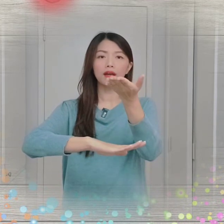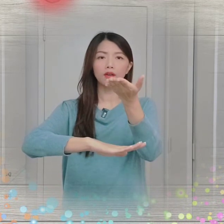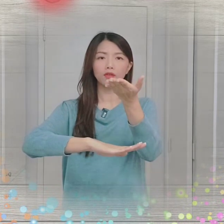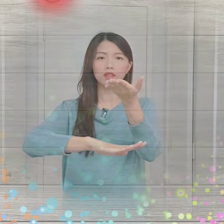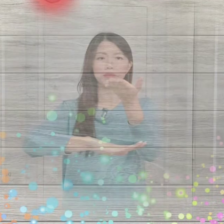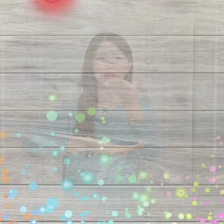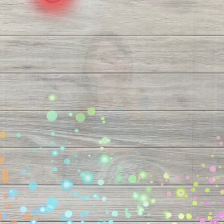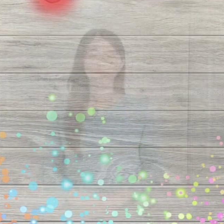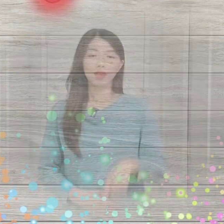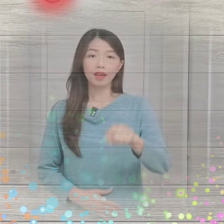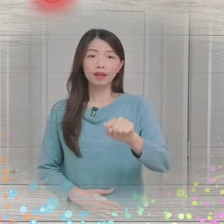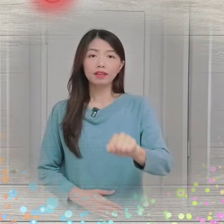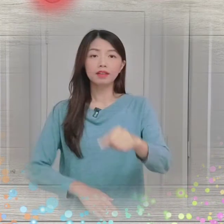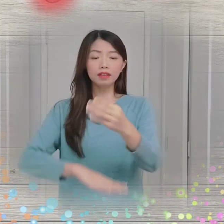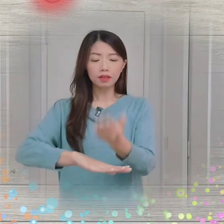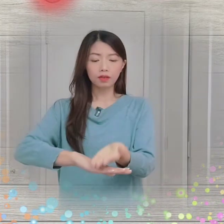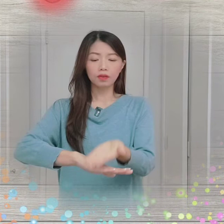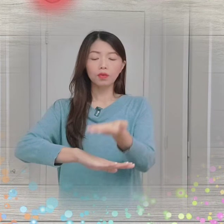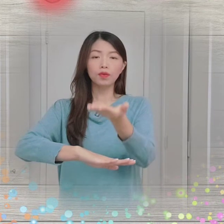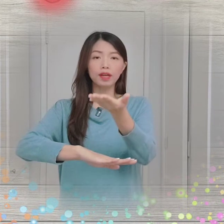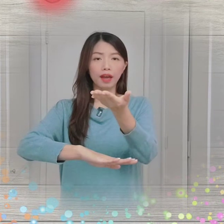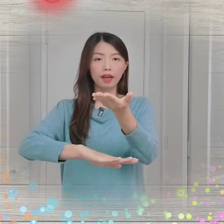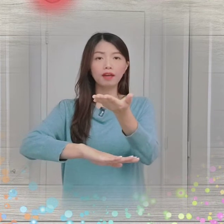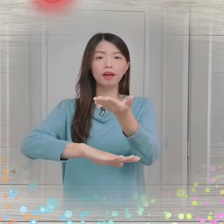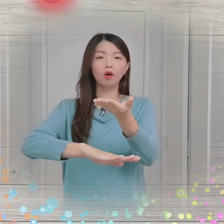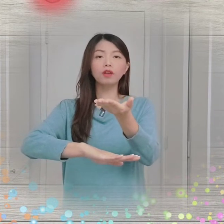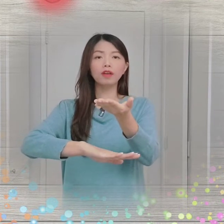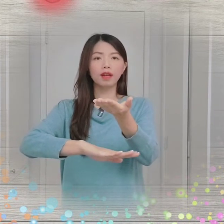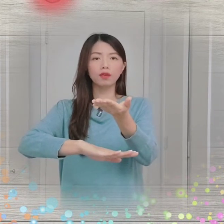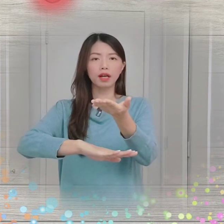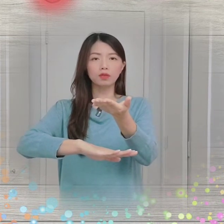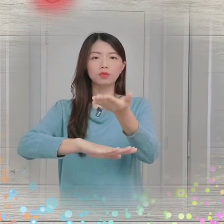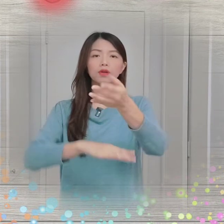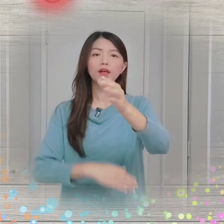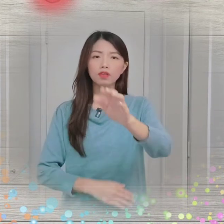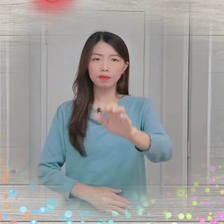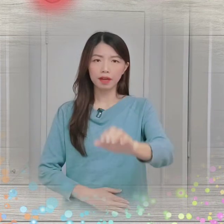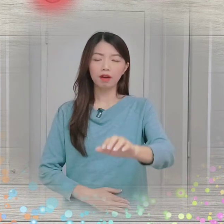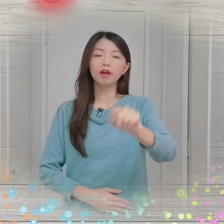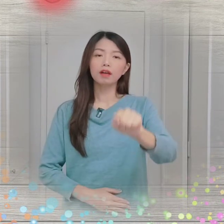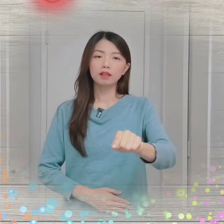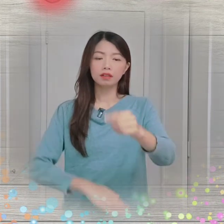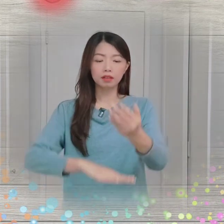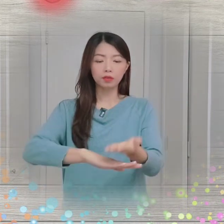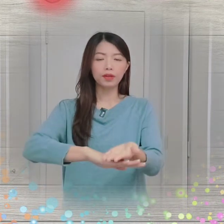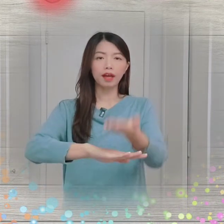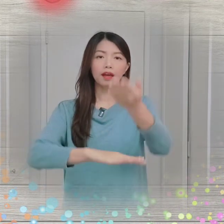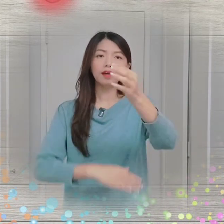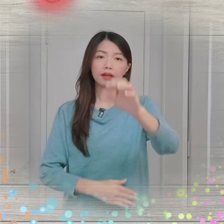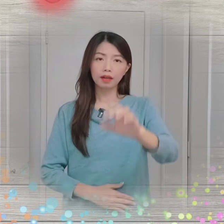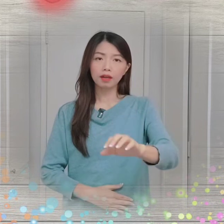어디 위에 이런 뜻입니다. 그 위에 어디 어디 에러가 하는 장소 수어를 해주시면 돼요. 그